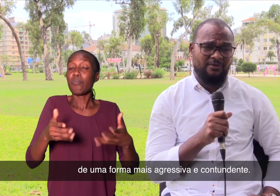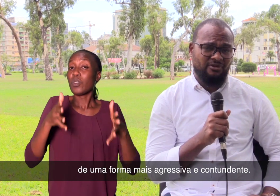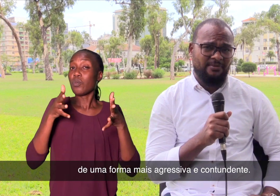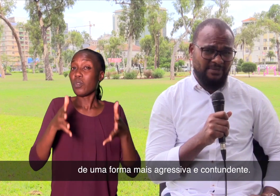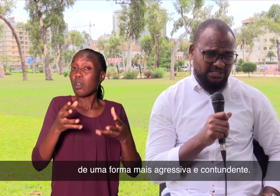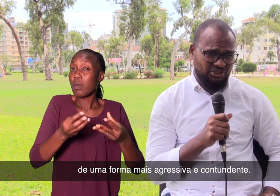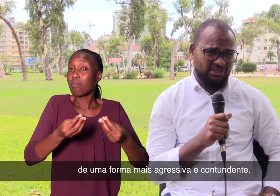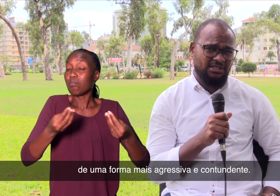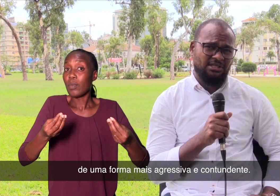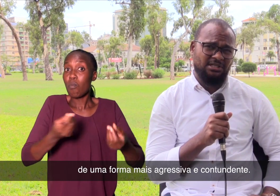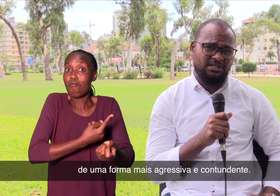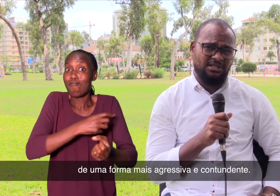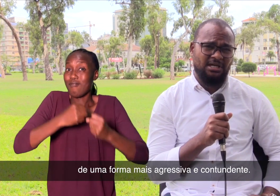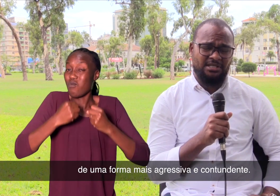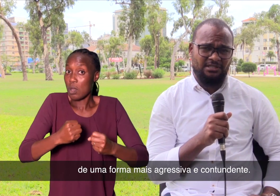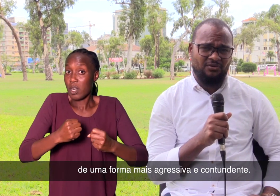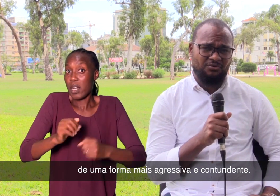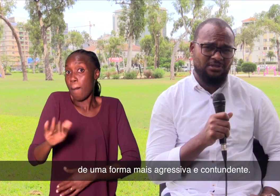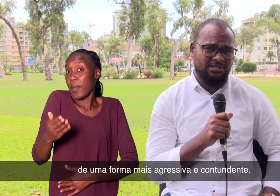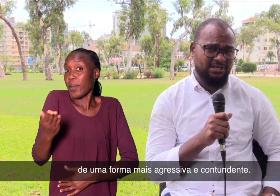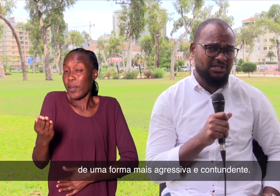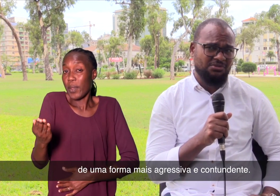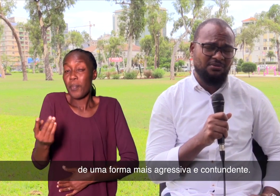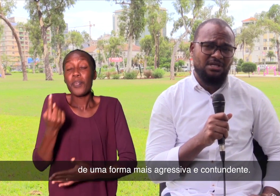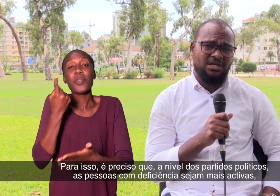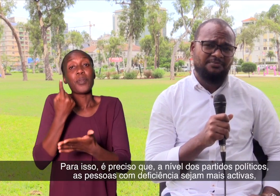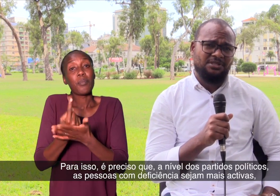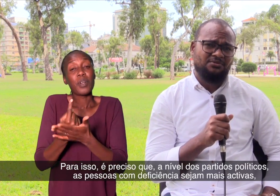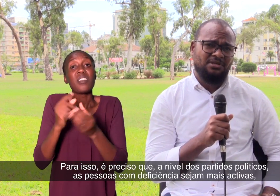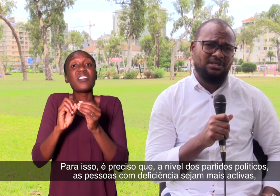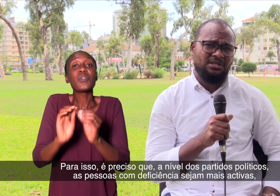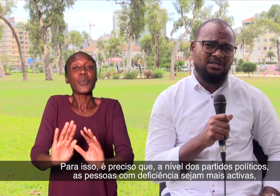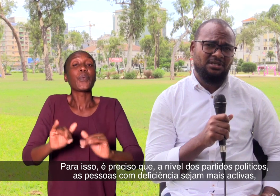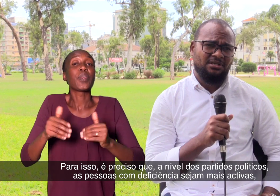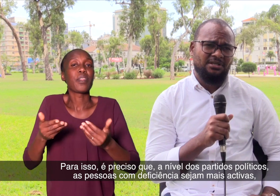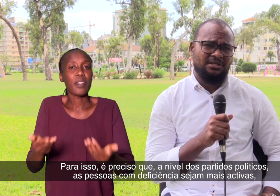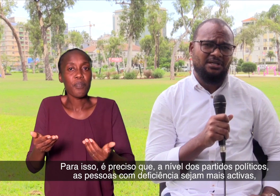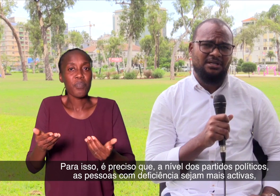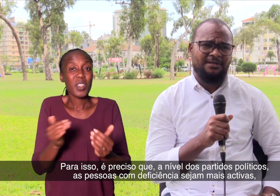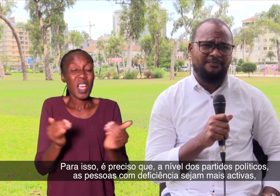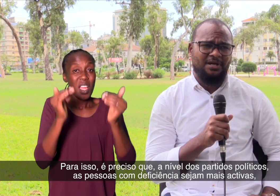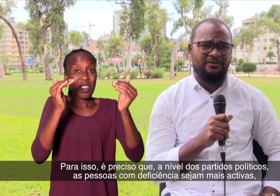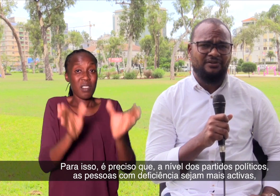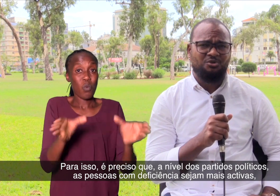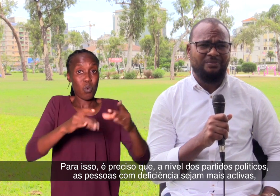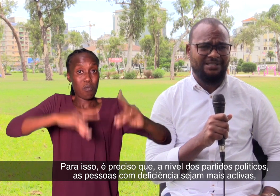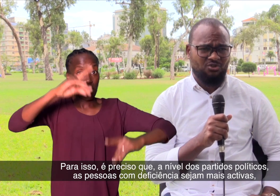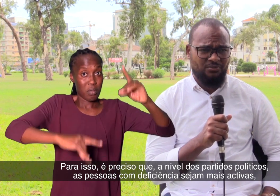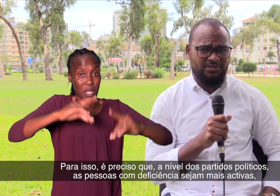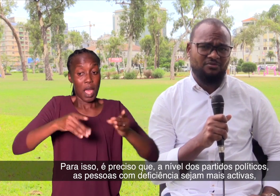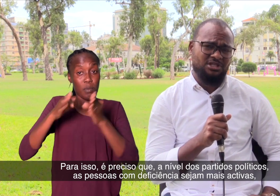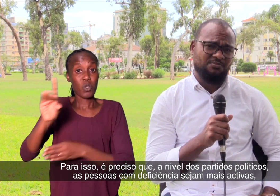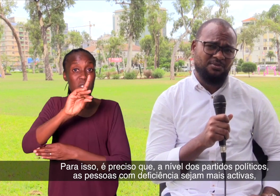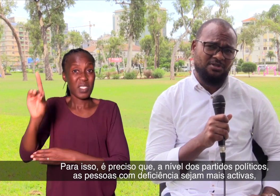de uma forma mais agressiva e contundente. para isso, é preciso que, ao nível dos